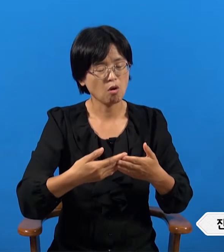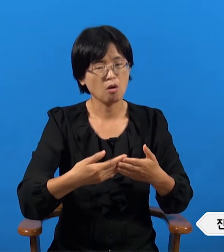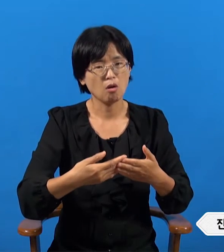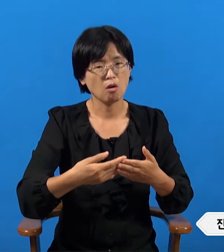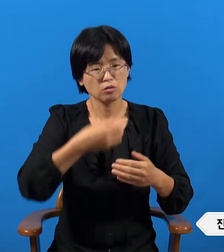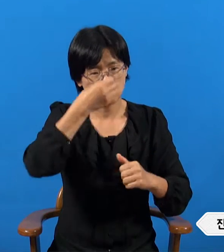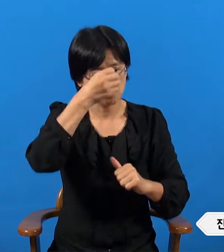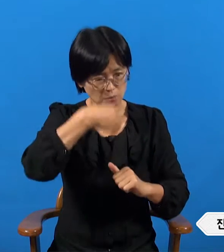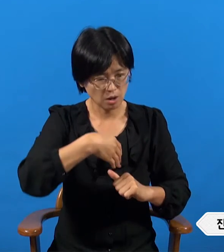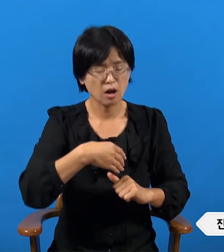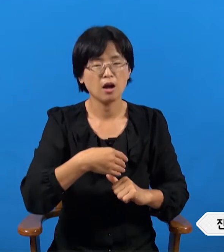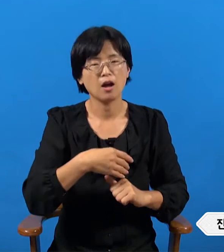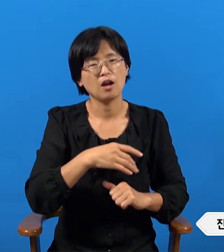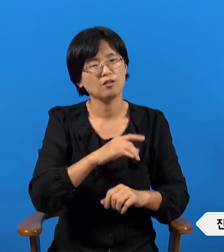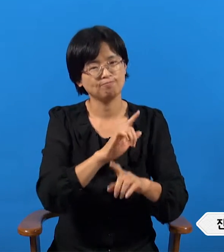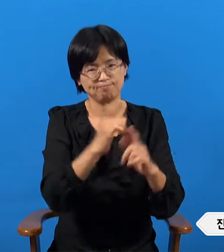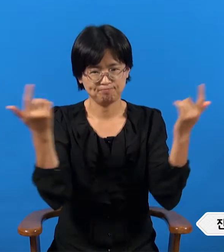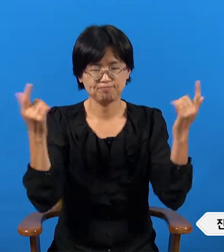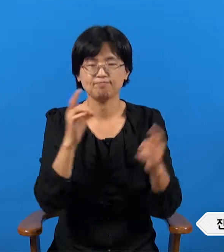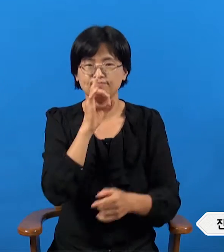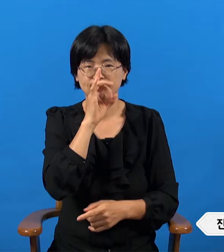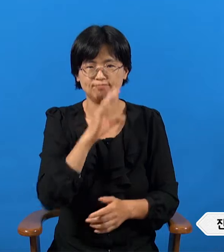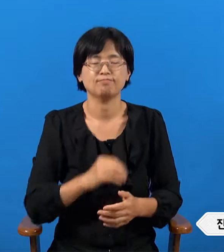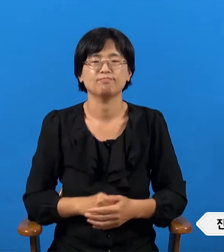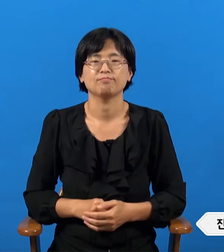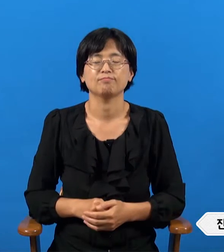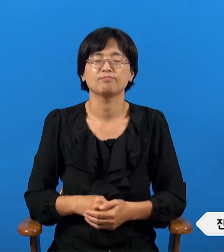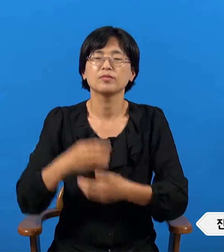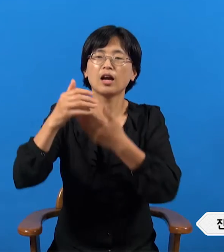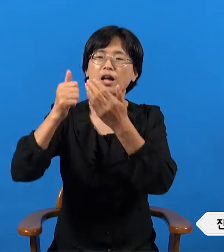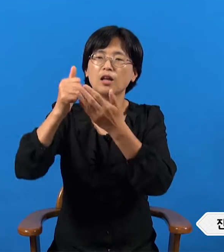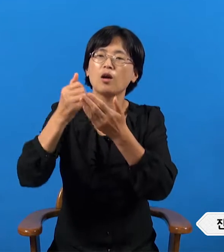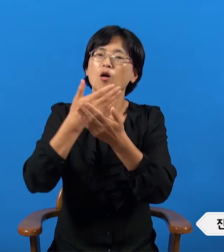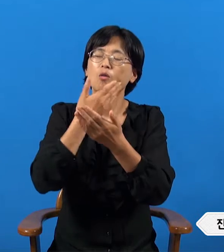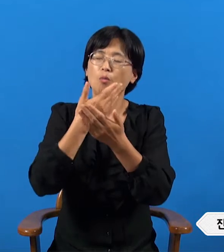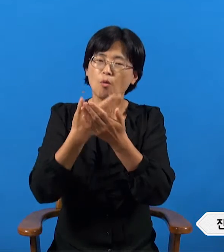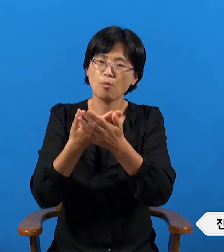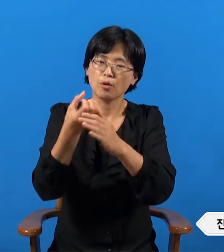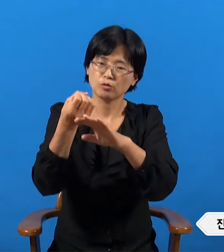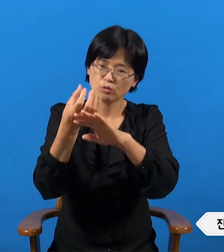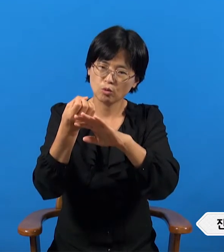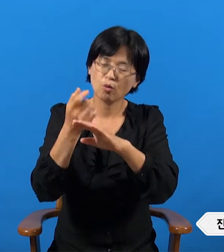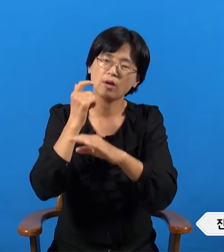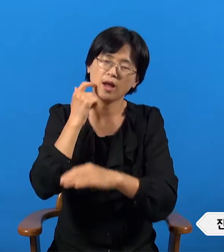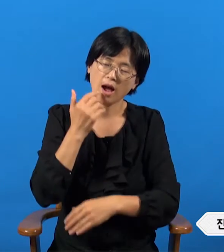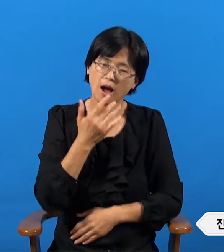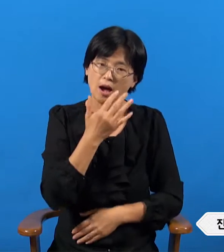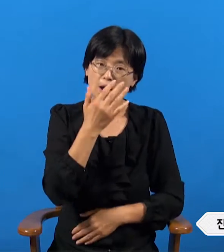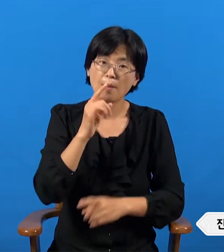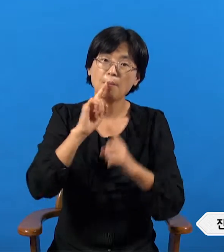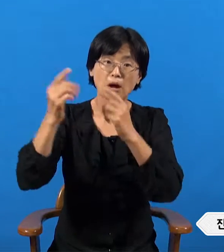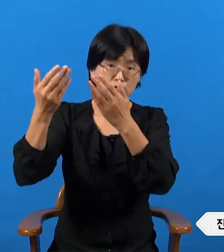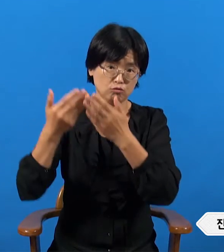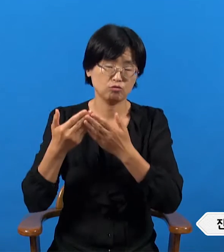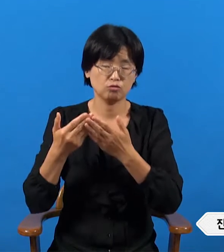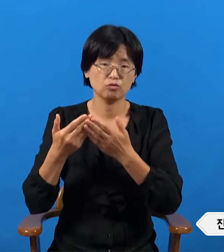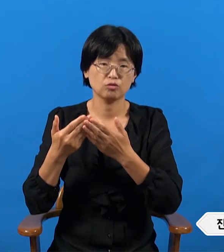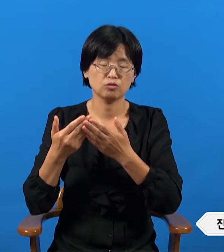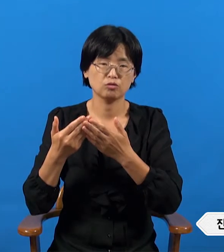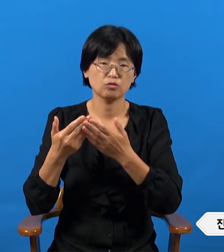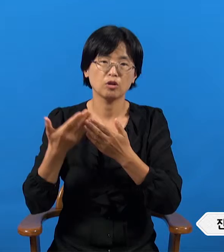없는 그 판단의 기준을 가지고 하나님은 우리를 향해 보배롭고 존귀하고 아름답다고